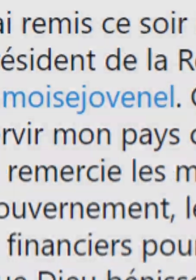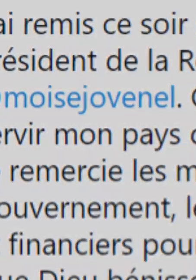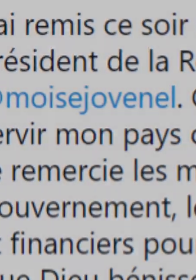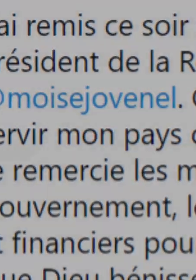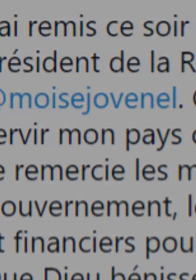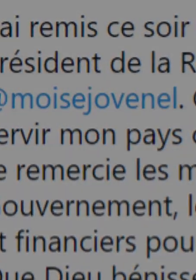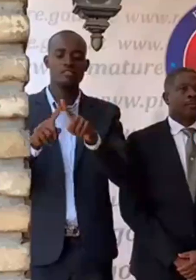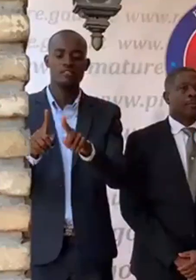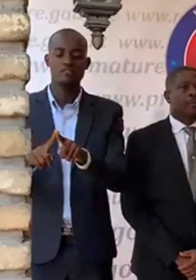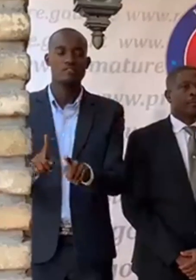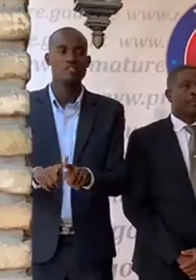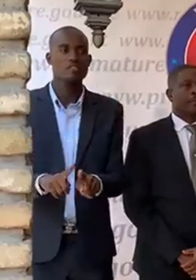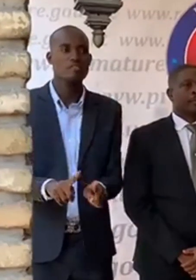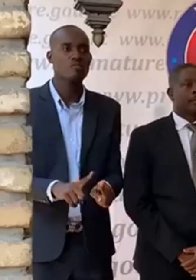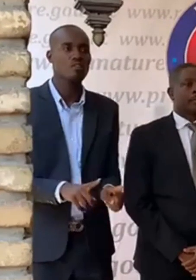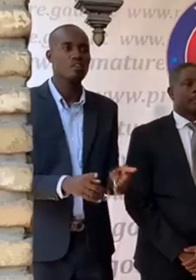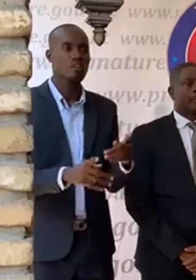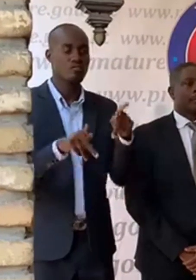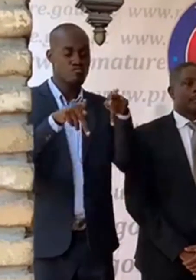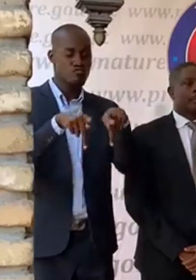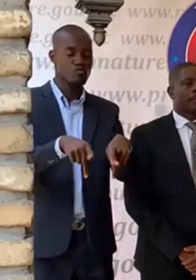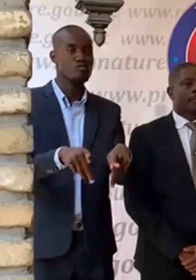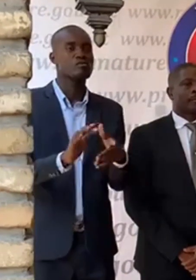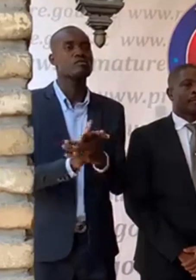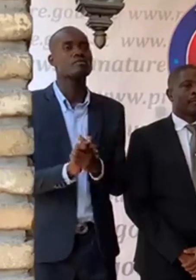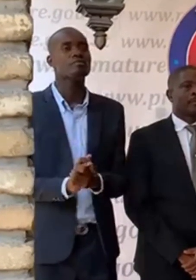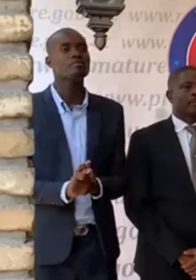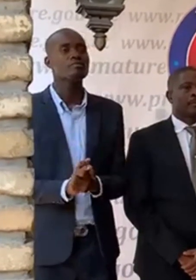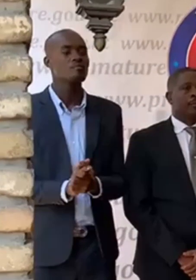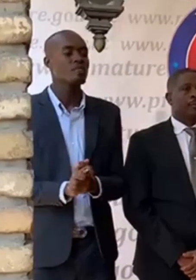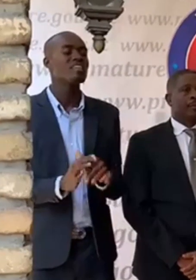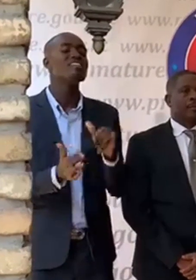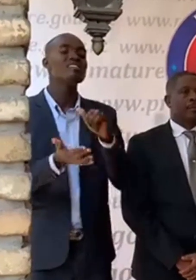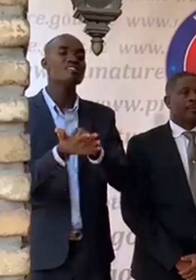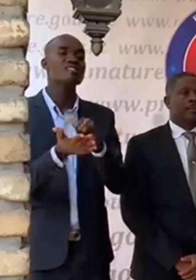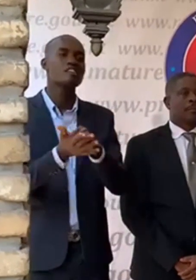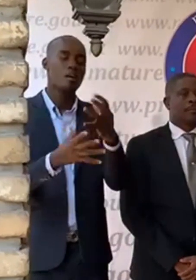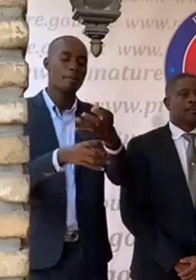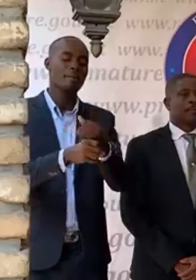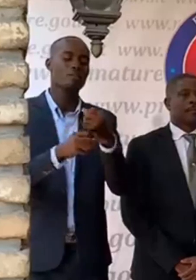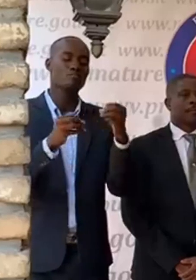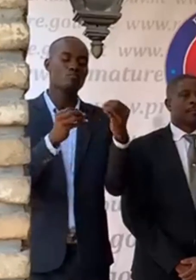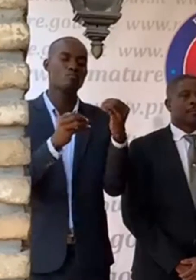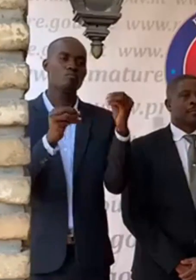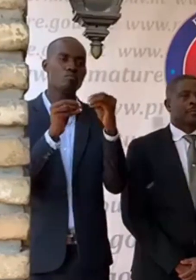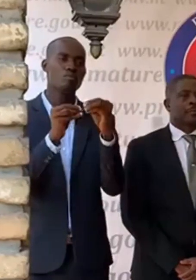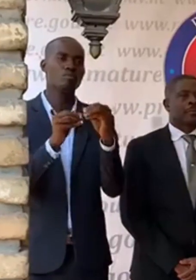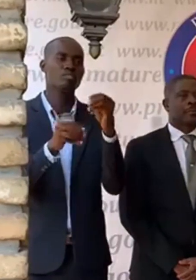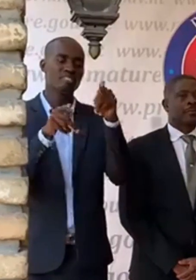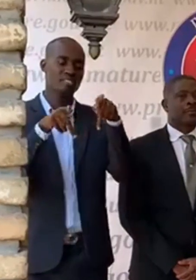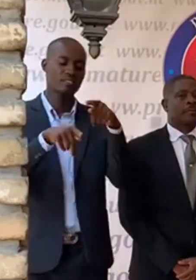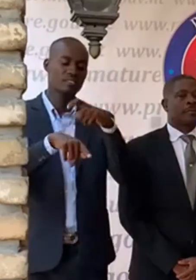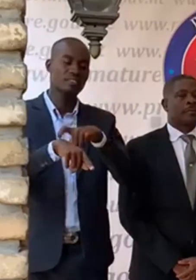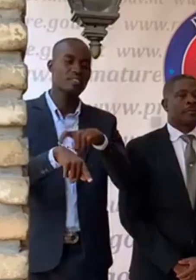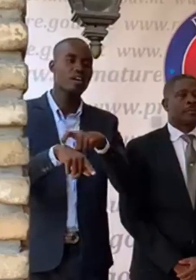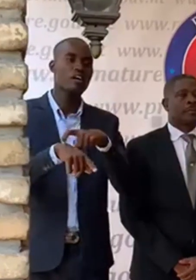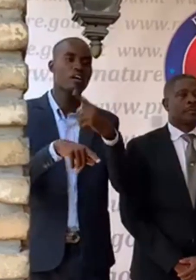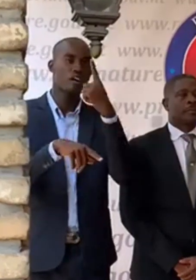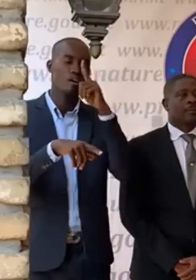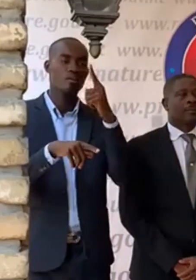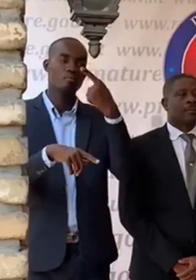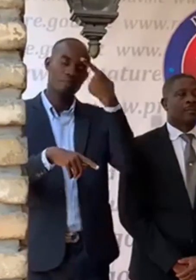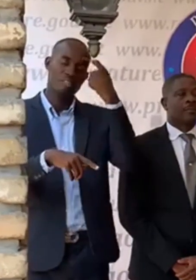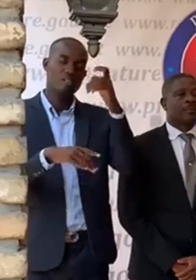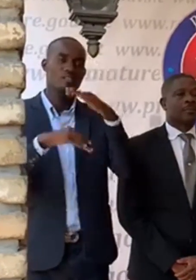leve avec yon tension ki extrêmement haut et ki kite yon paquet question sous internet là, c'est